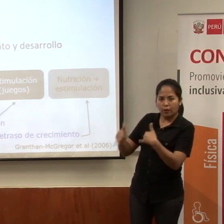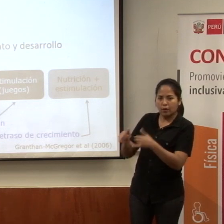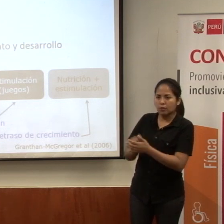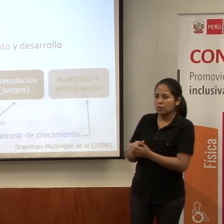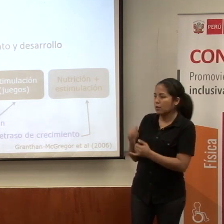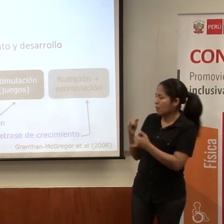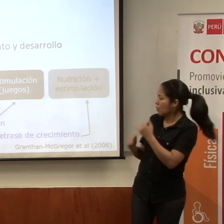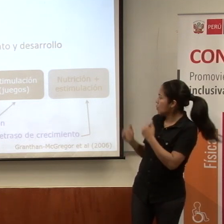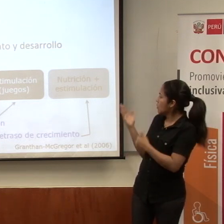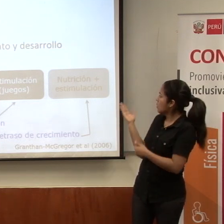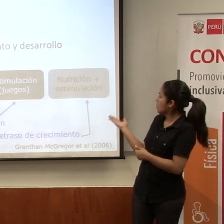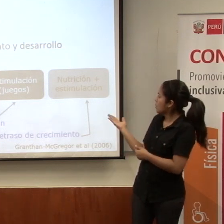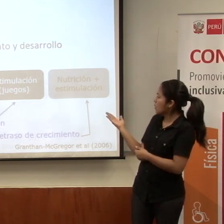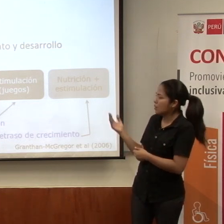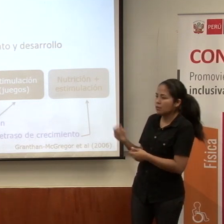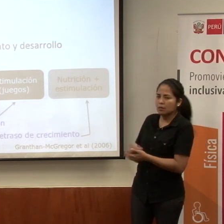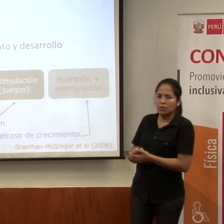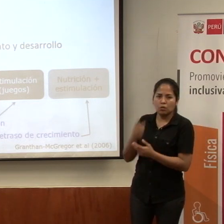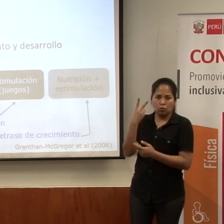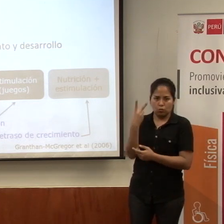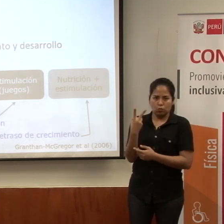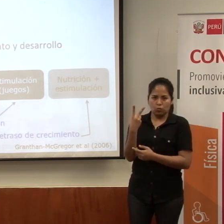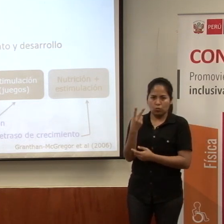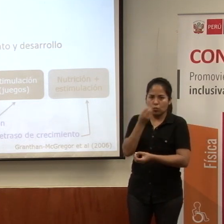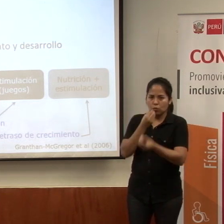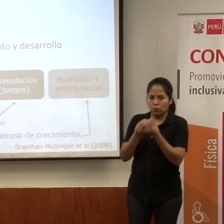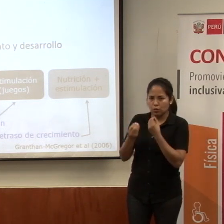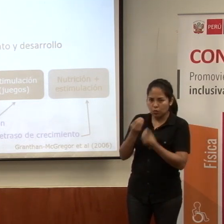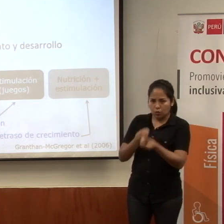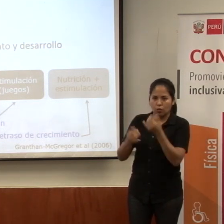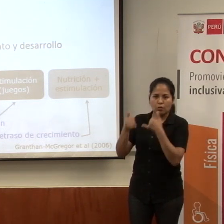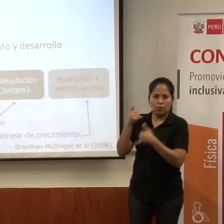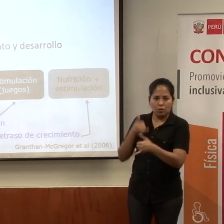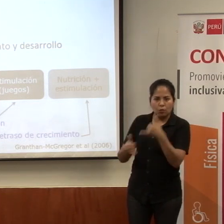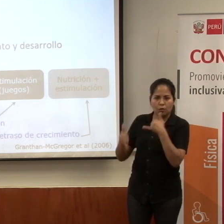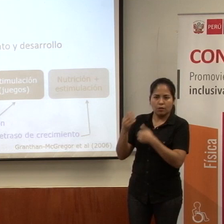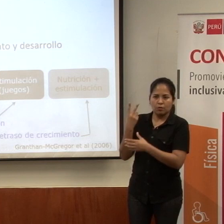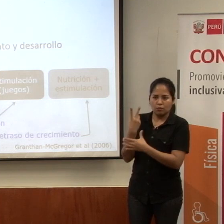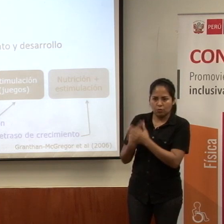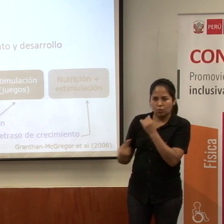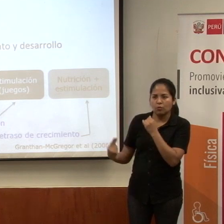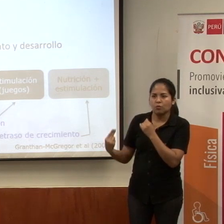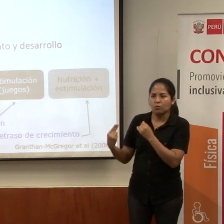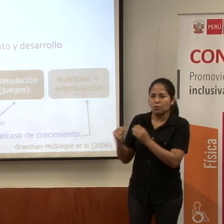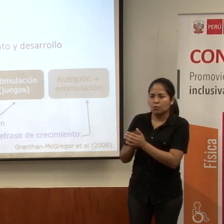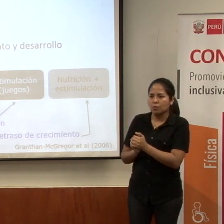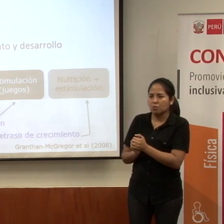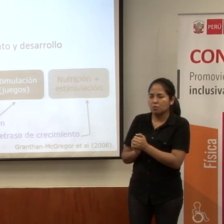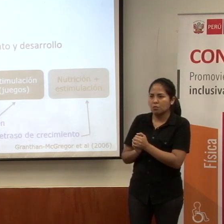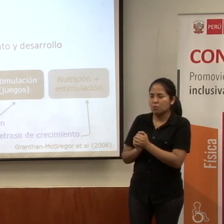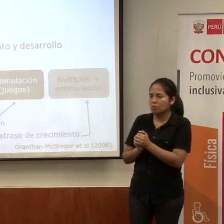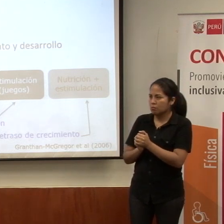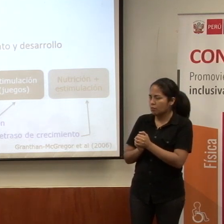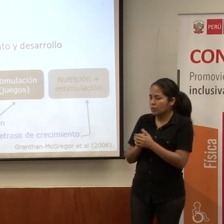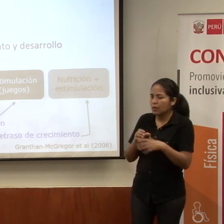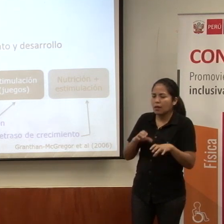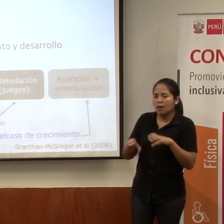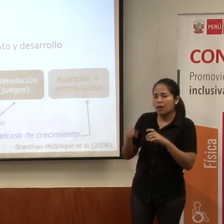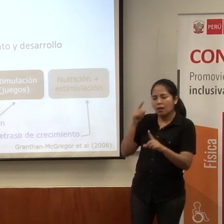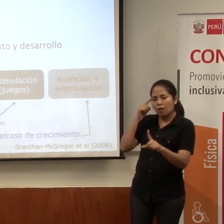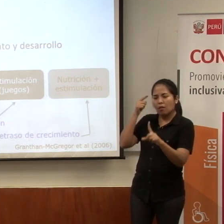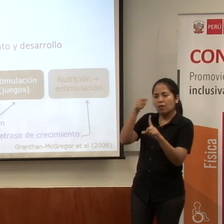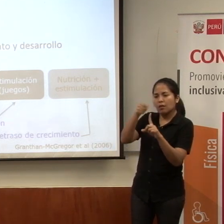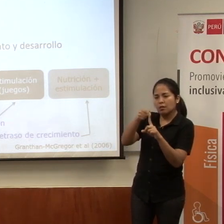y en la última se hizo una intervención integral. Y con esa intervención integral, lo que se logró es que los